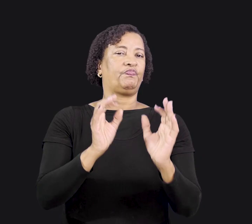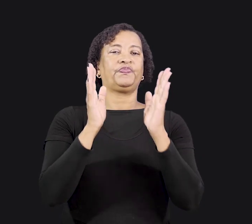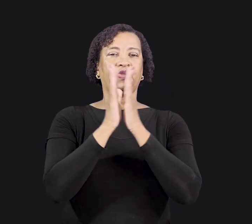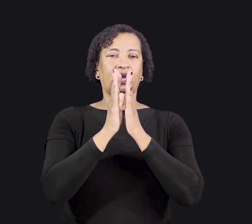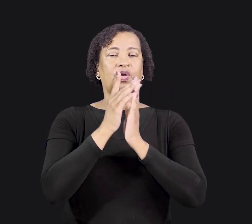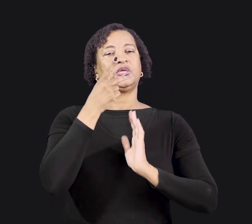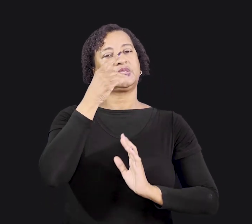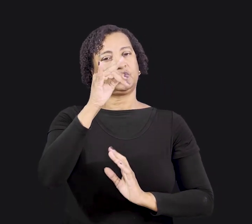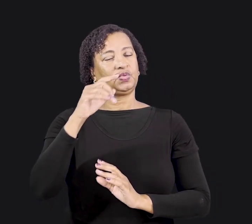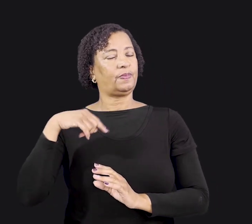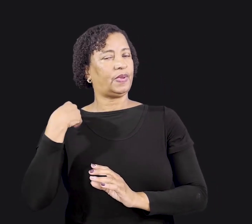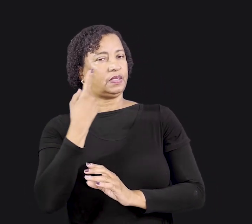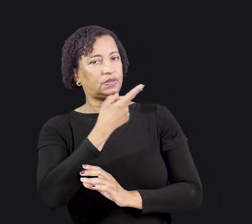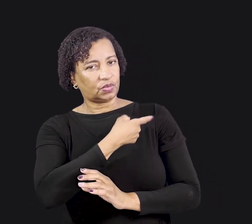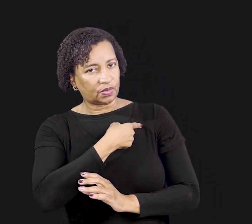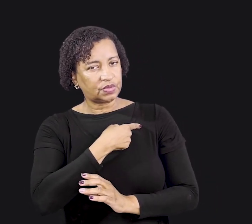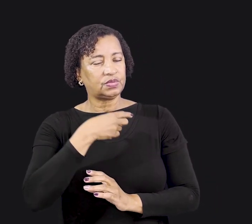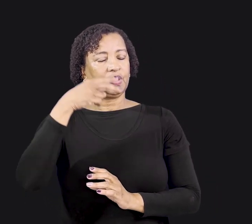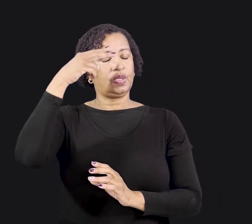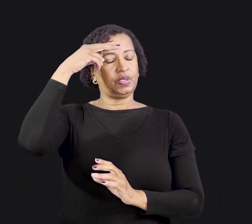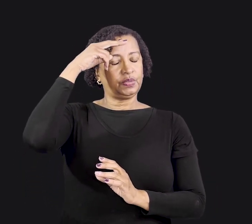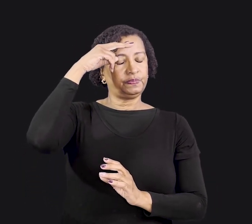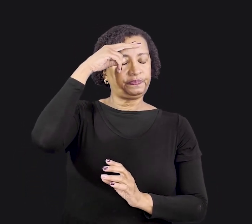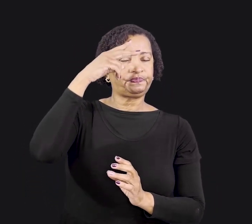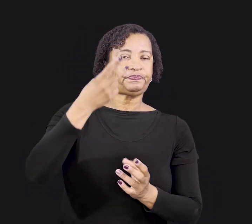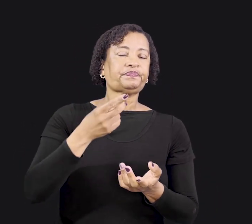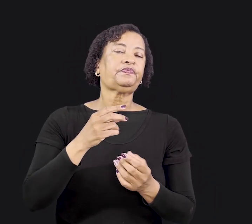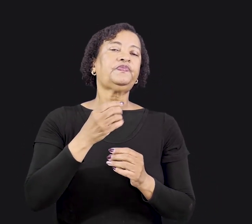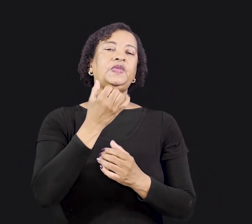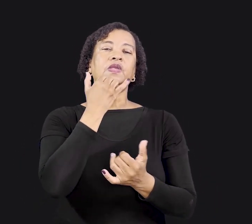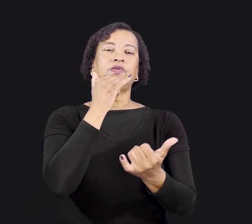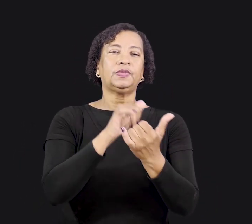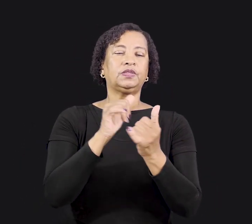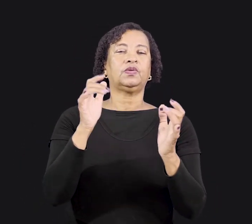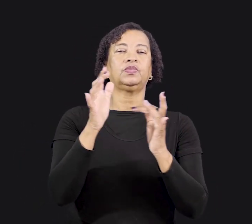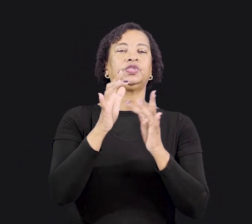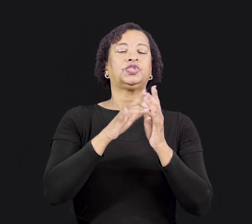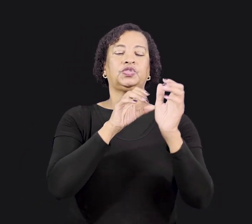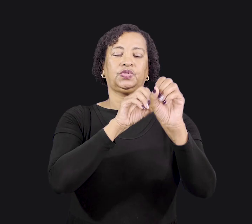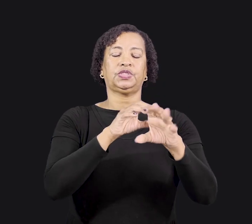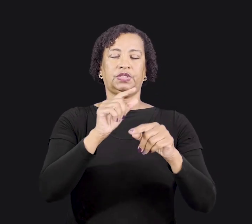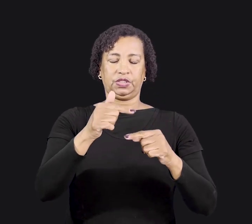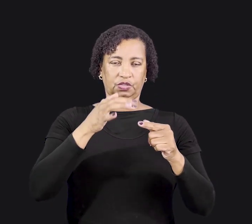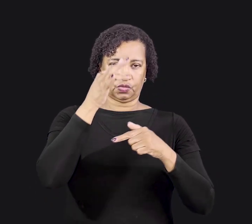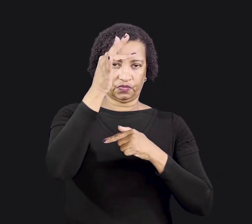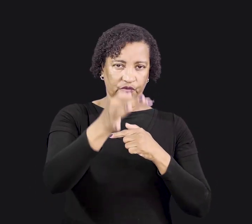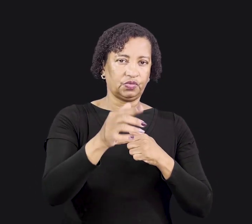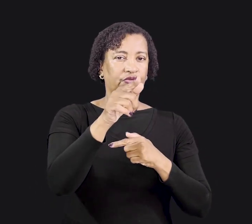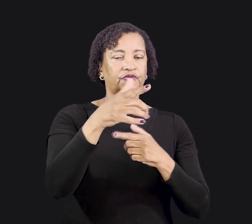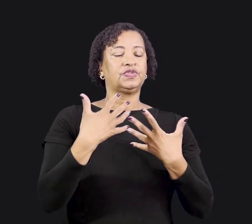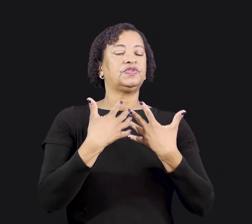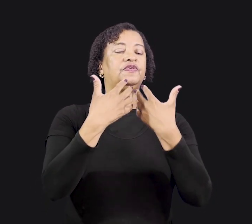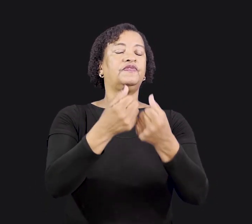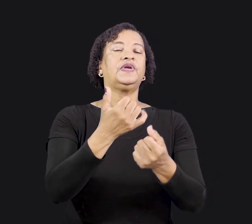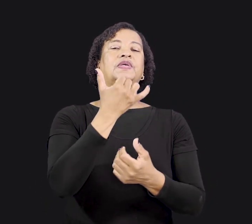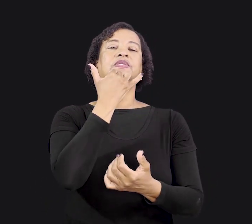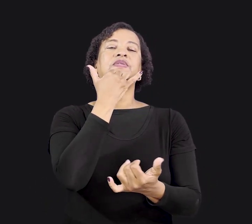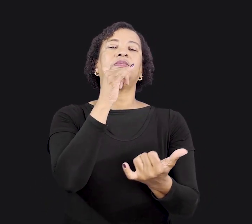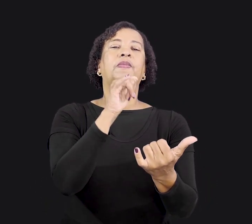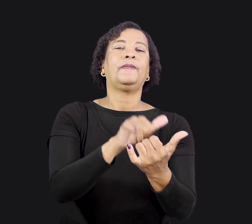Nosso e numa parábola sobre perdão, que Jesus vai ensinar mais à frente, ele diz que você vai receber perdão na mesma